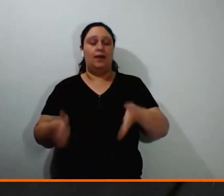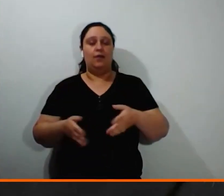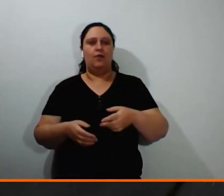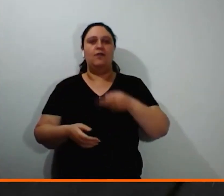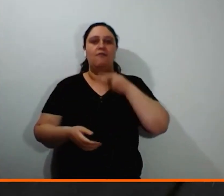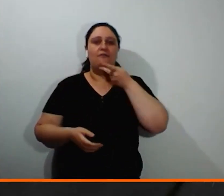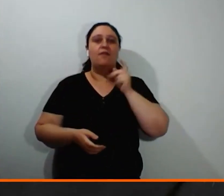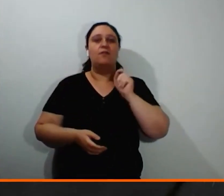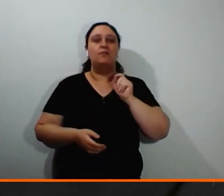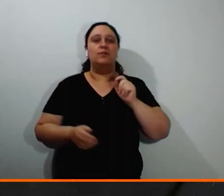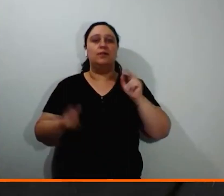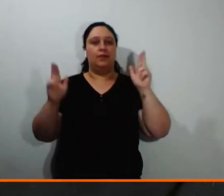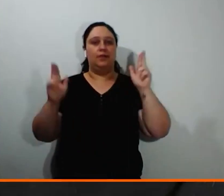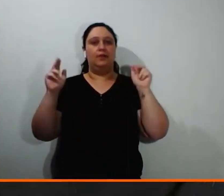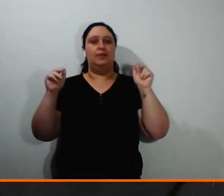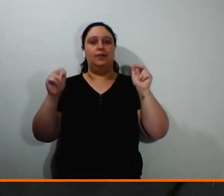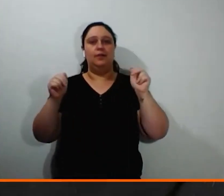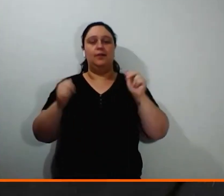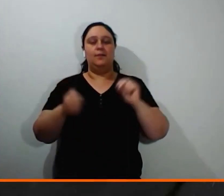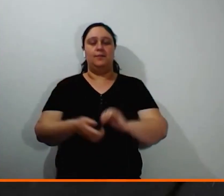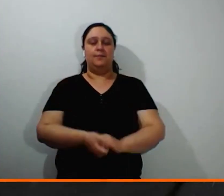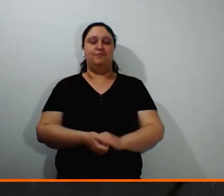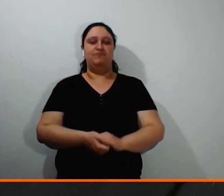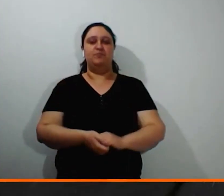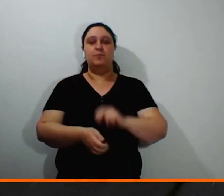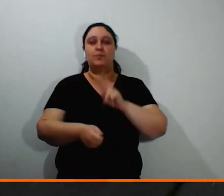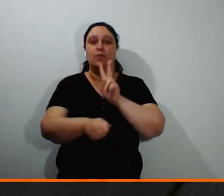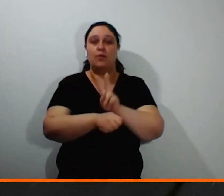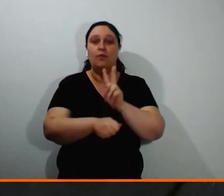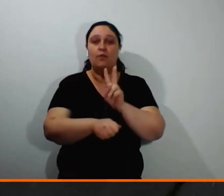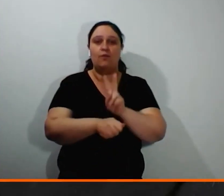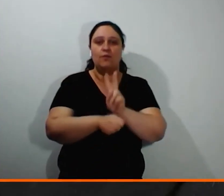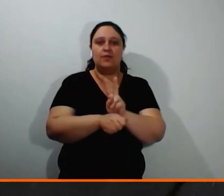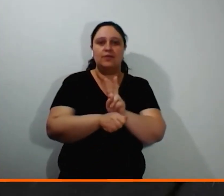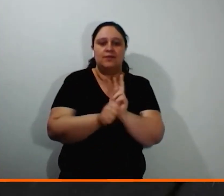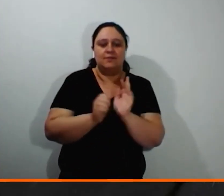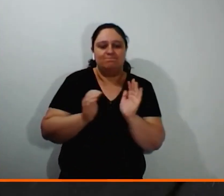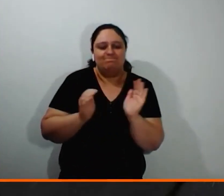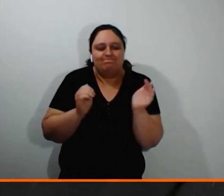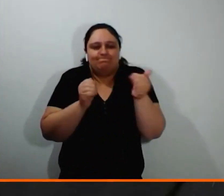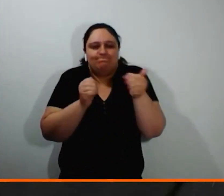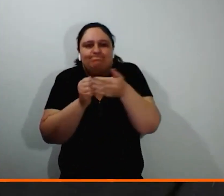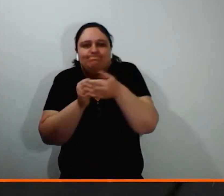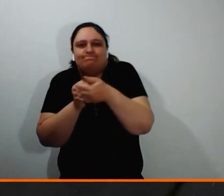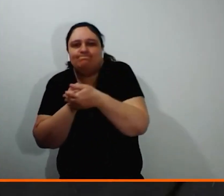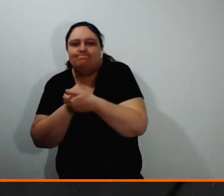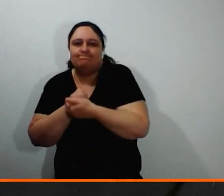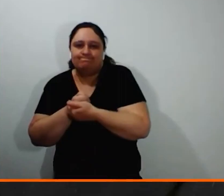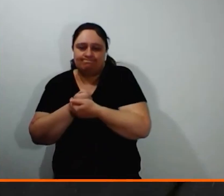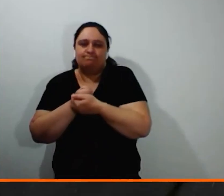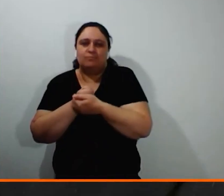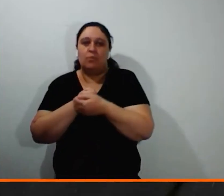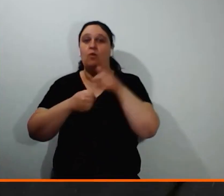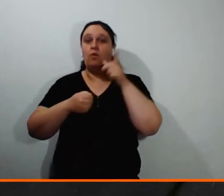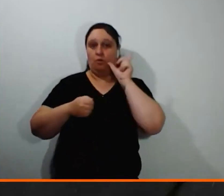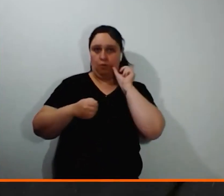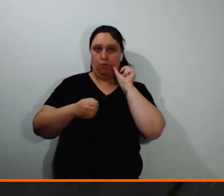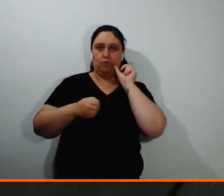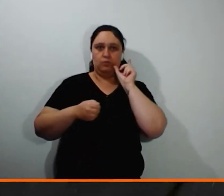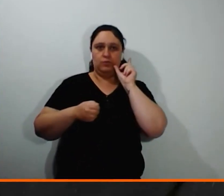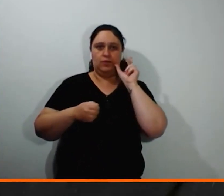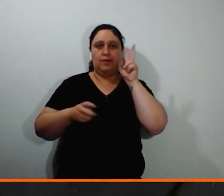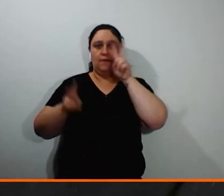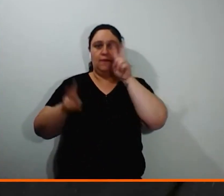o cuidado que enlaça. Ontem foi a visão que cega. Hoje é